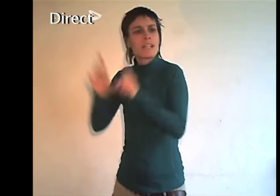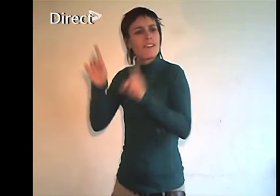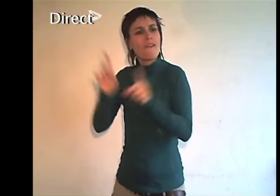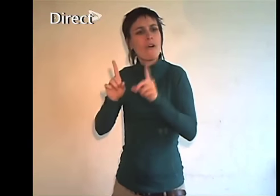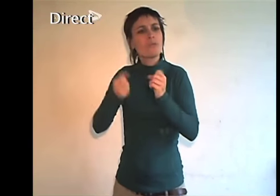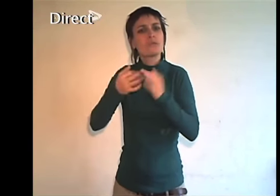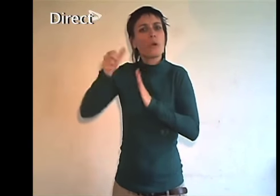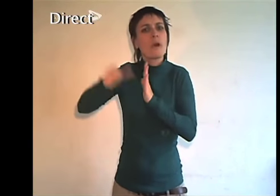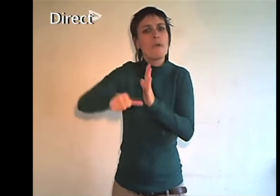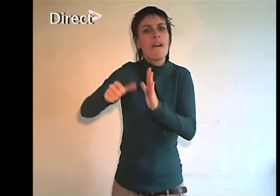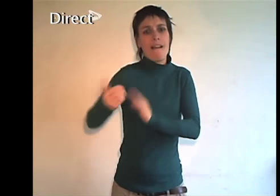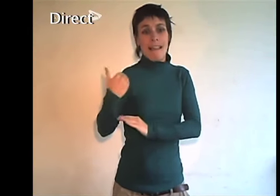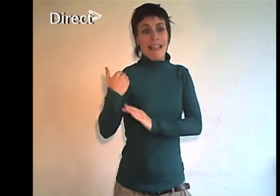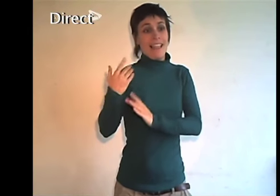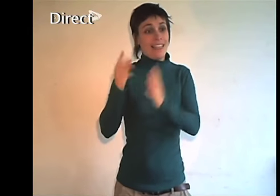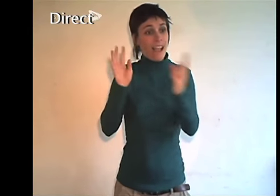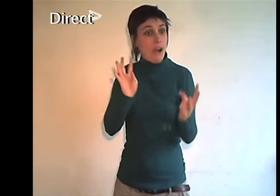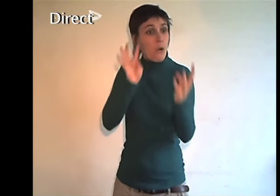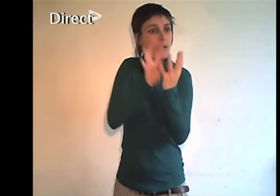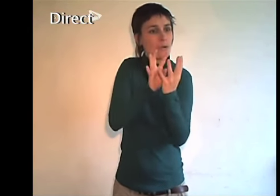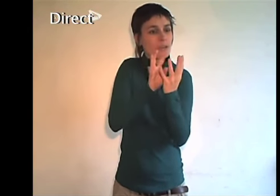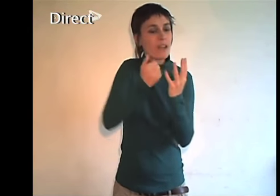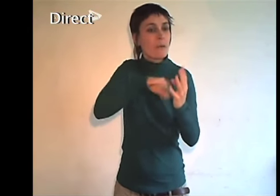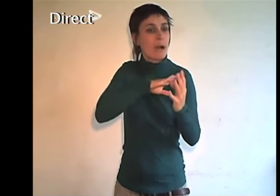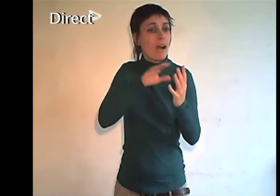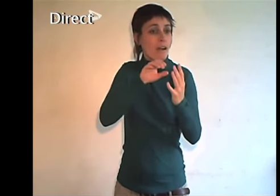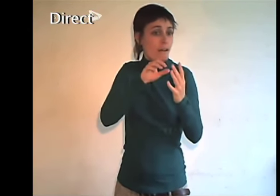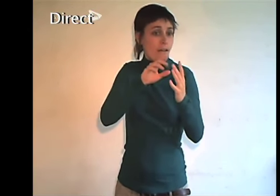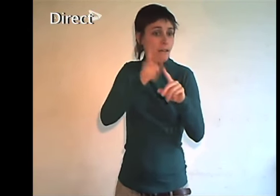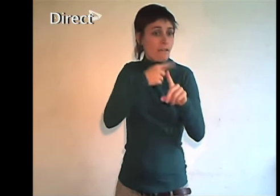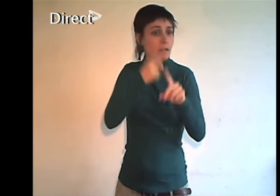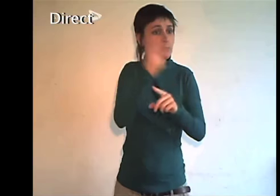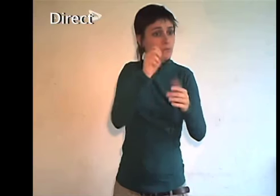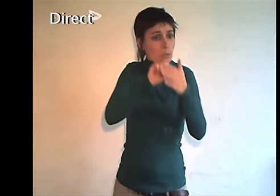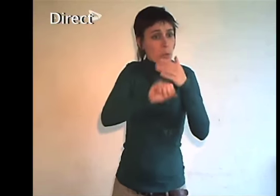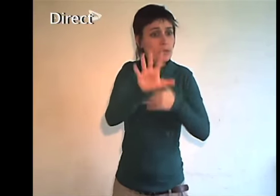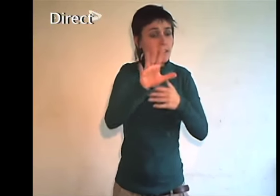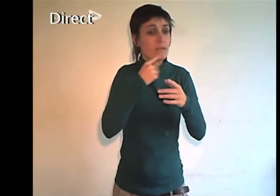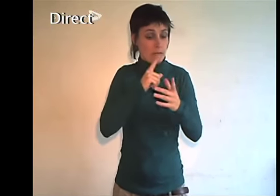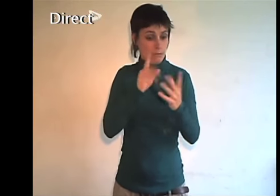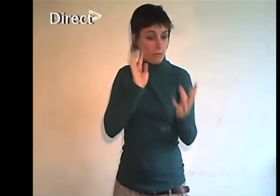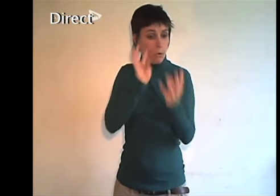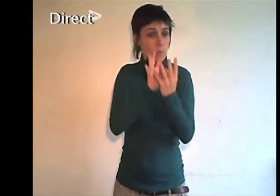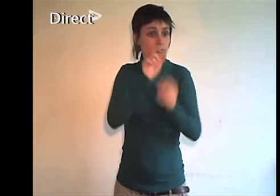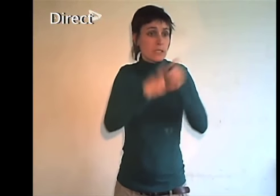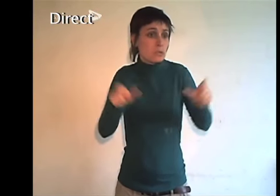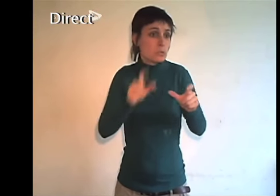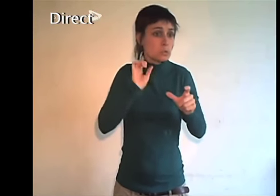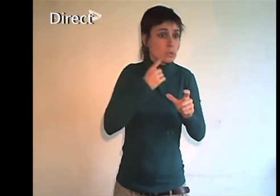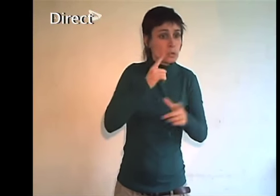mois, vous aviez souhaité prolonger cette marche en venant à la rencontre d'entendants et de sourds, des publics mélangés,